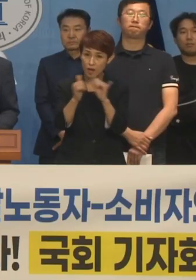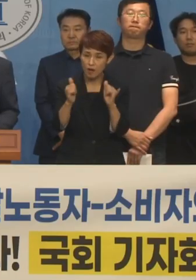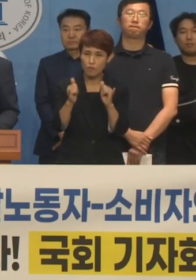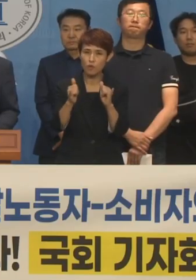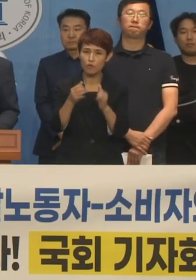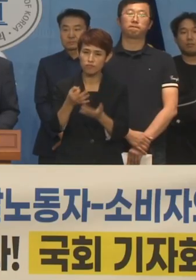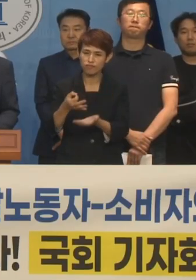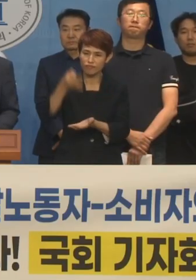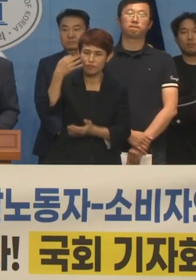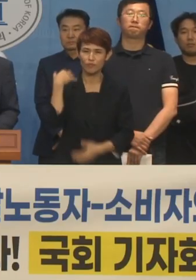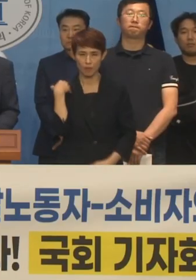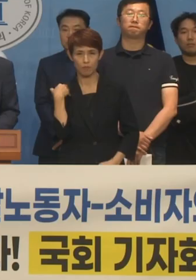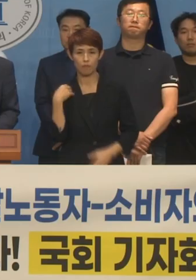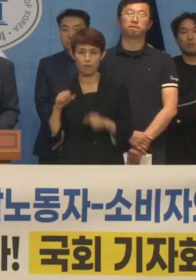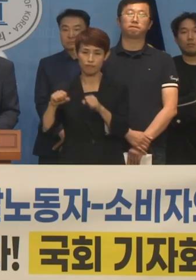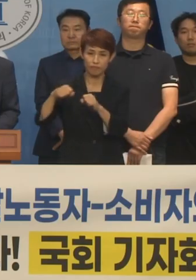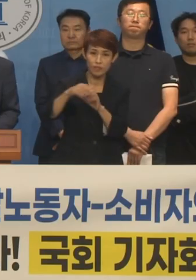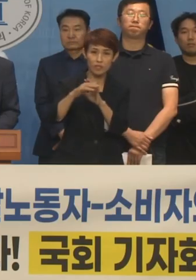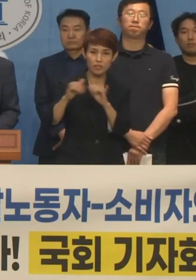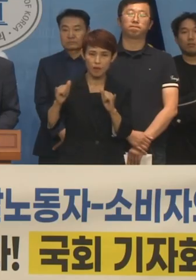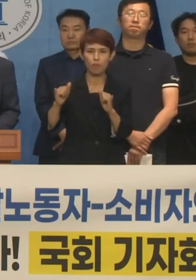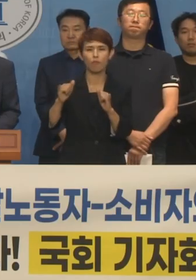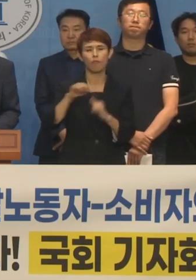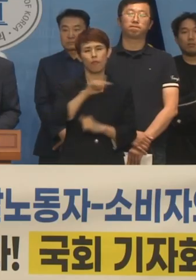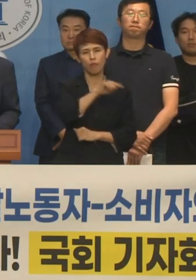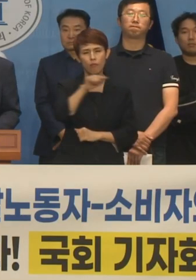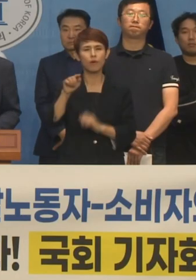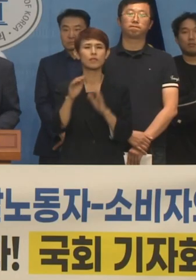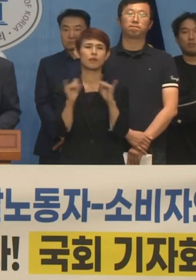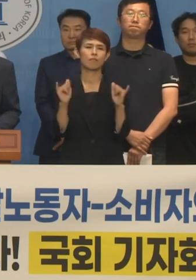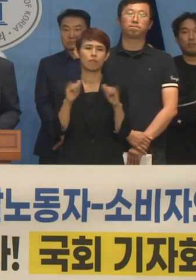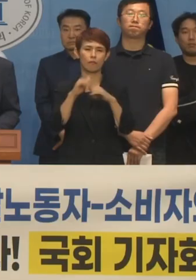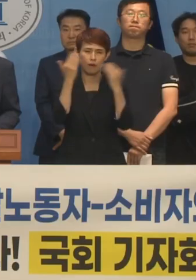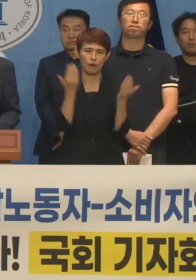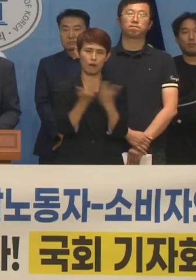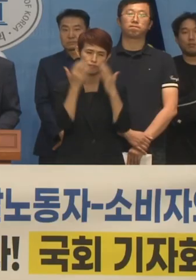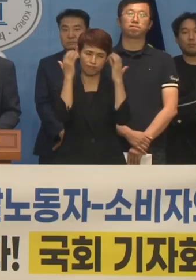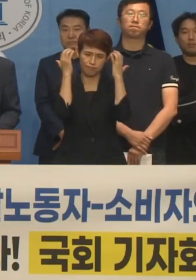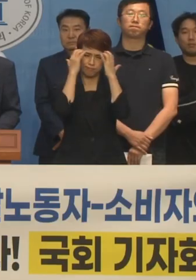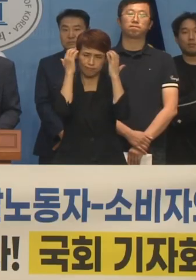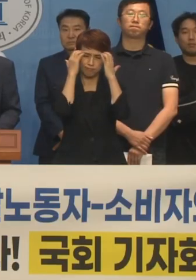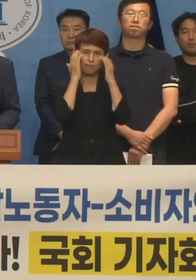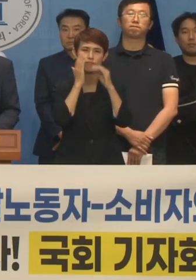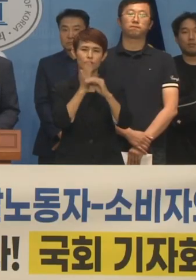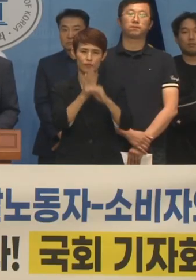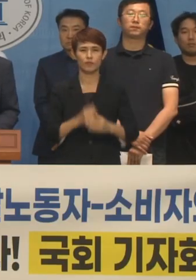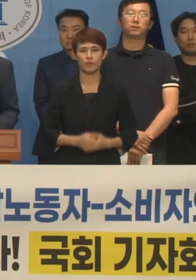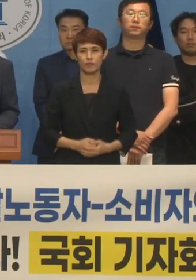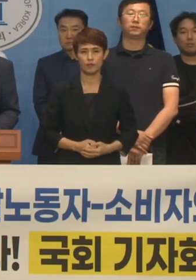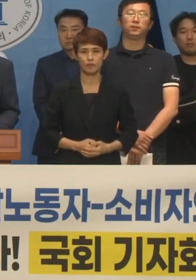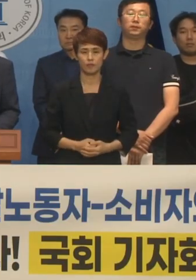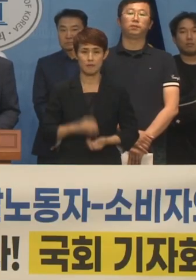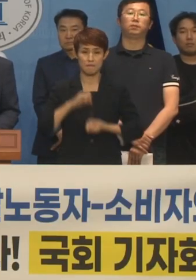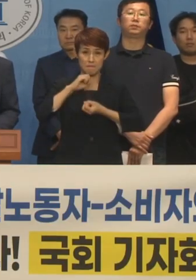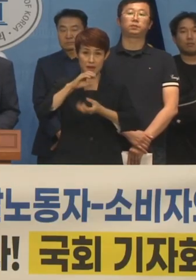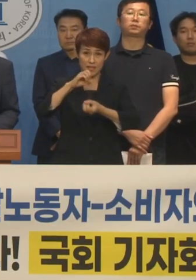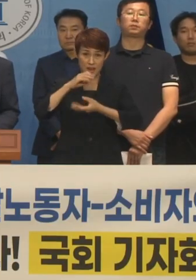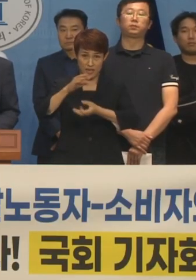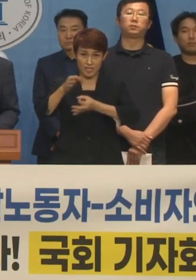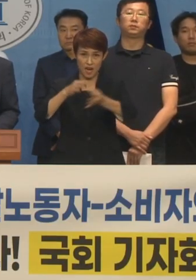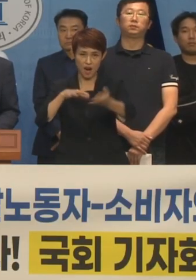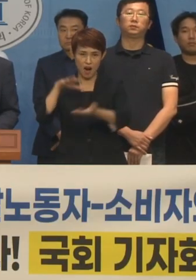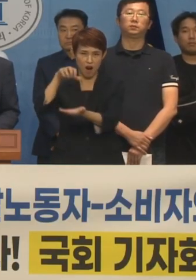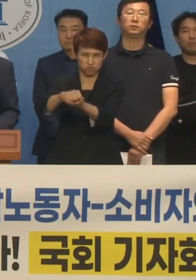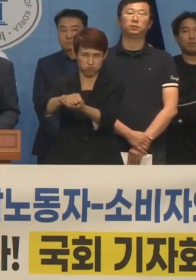배달 단가 하락으로 배달 산업의 세 주인공이 모두 고통을 받고 있습니다. 배달 시장을 독과점하고